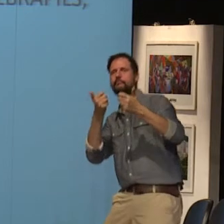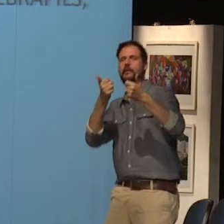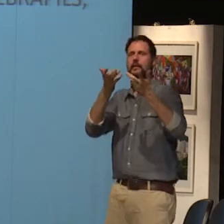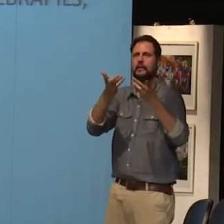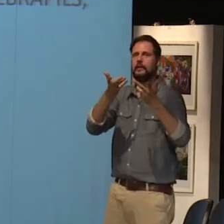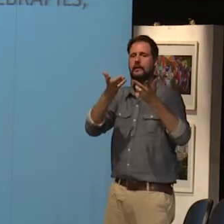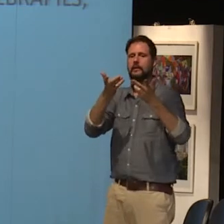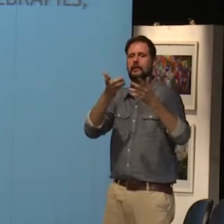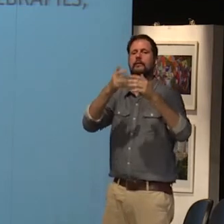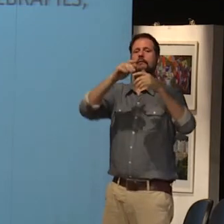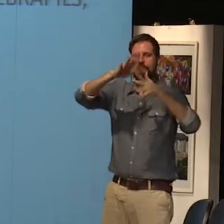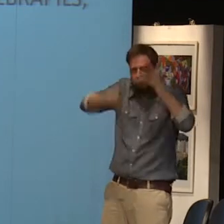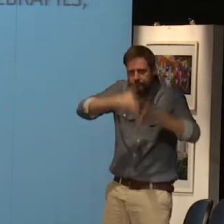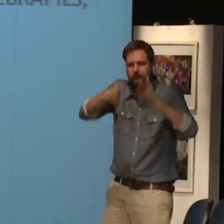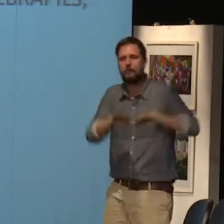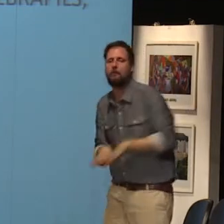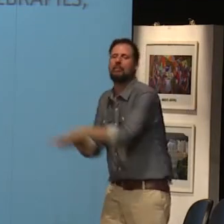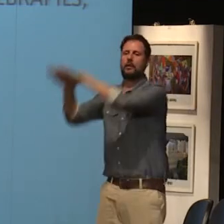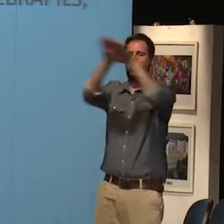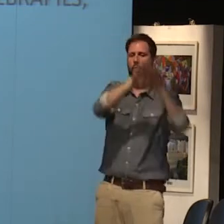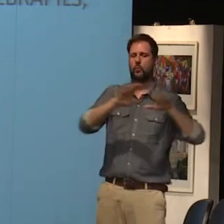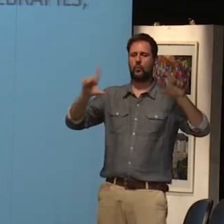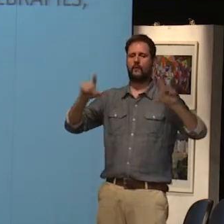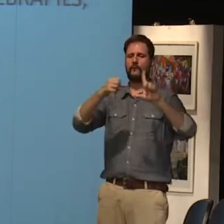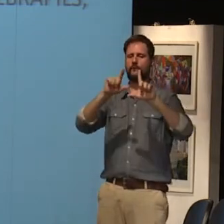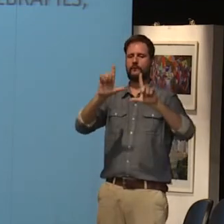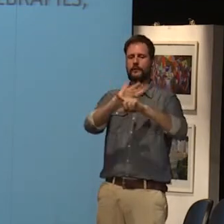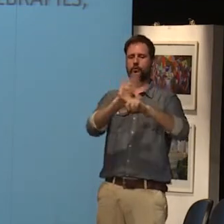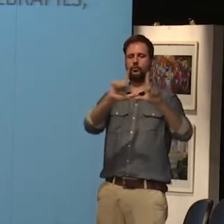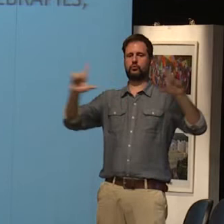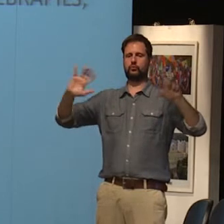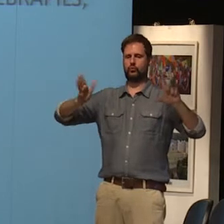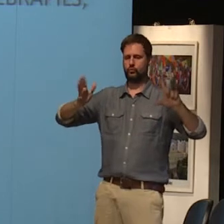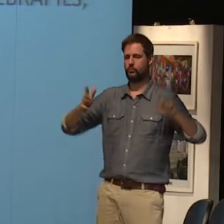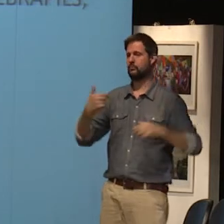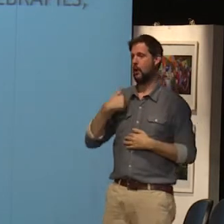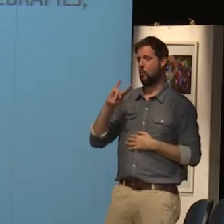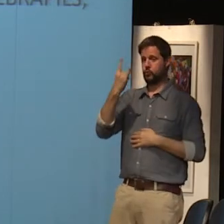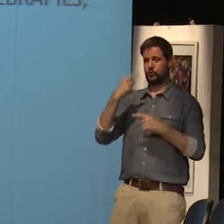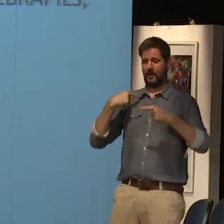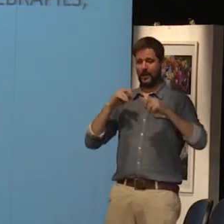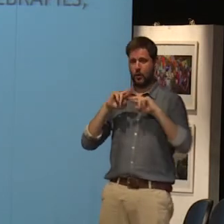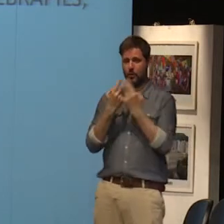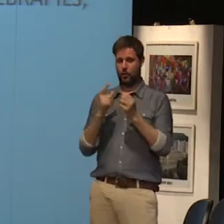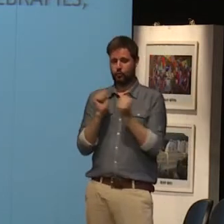anos para que se pudesse conseguir algo, para que se pudesse ter a língua de sinais unificada para todo